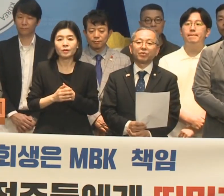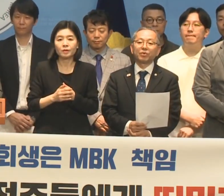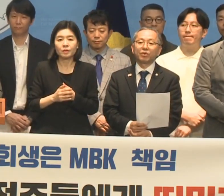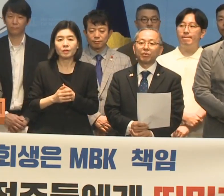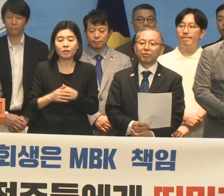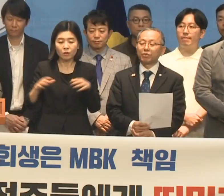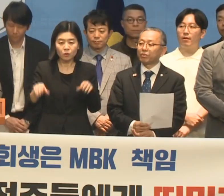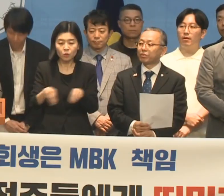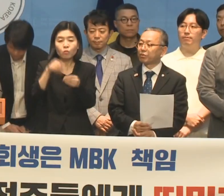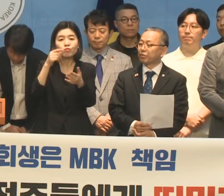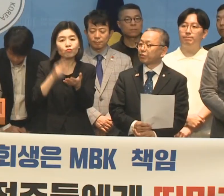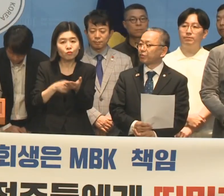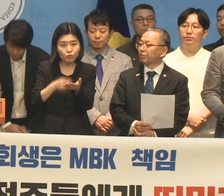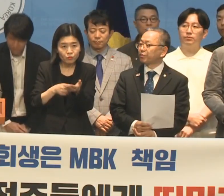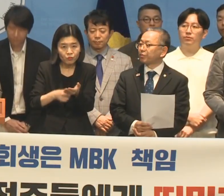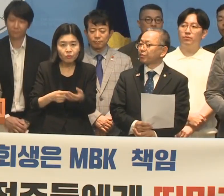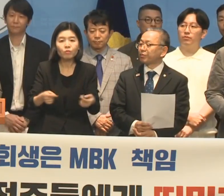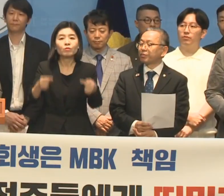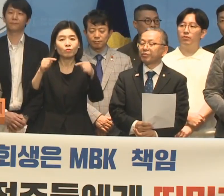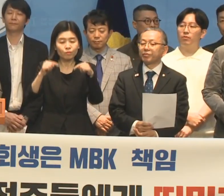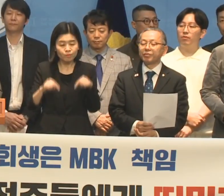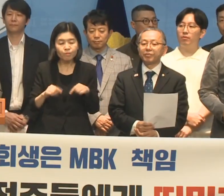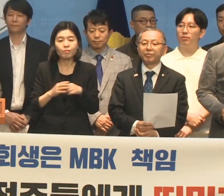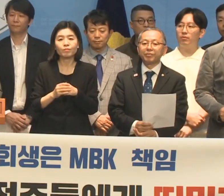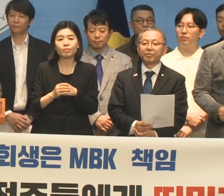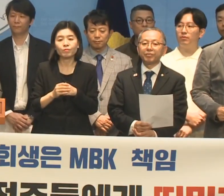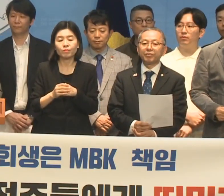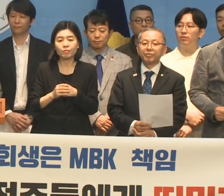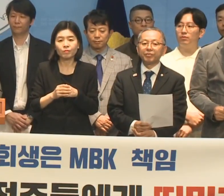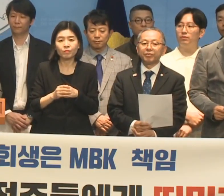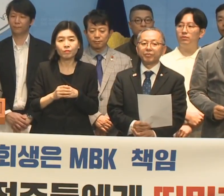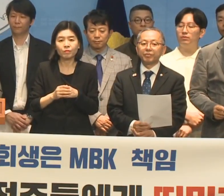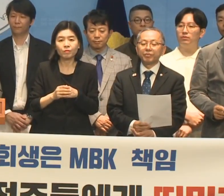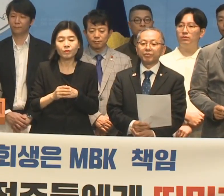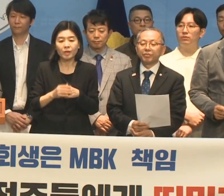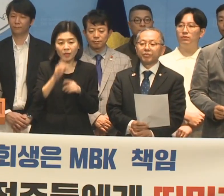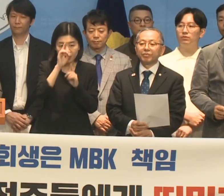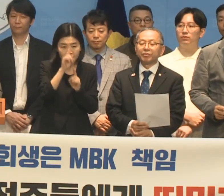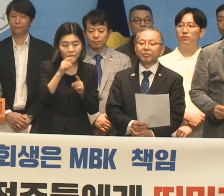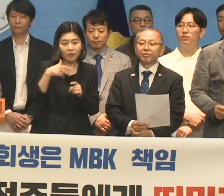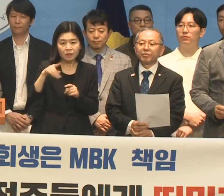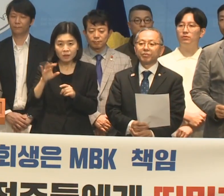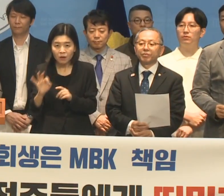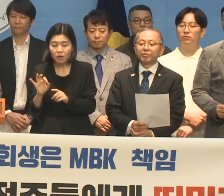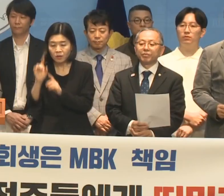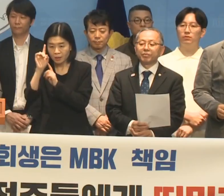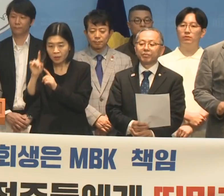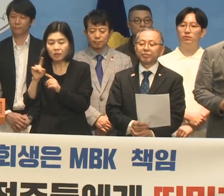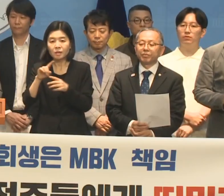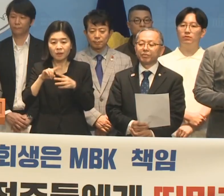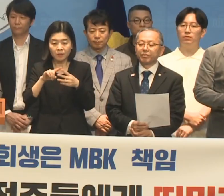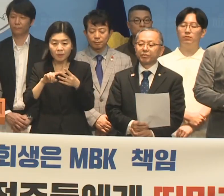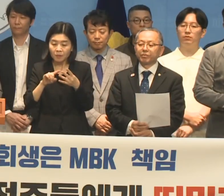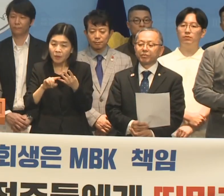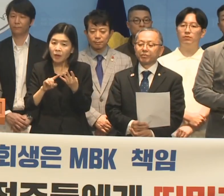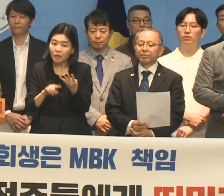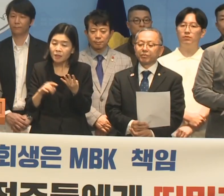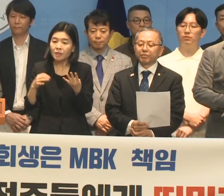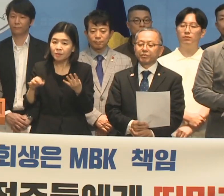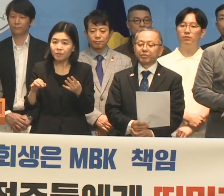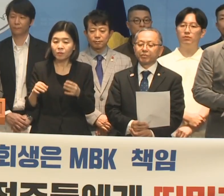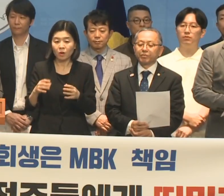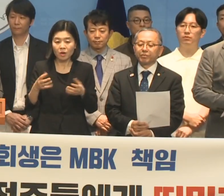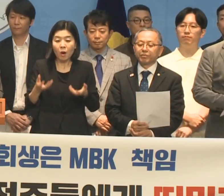정호인 총무님 참석하셨습니다. 이현승, 정나군, 이호익, 조은상, 김홍육